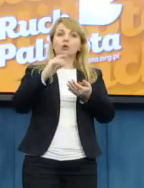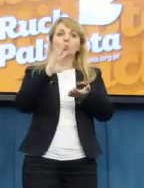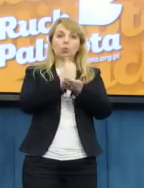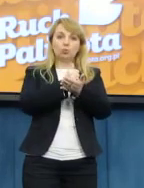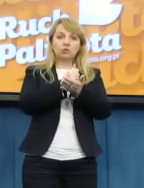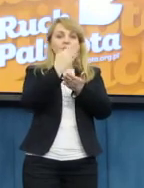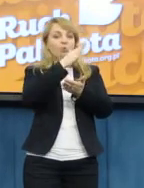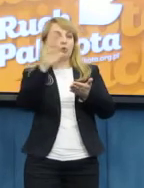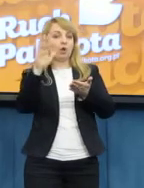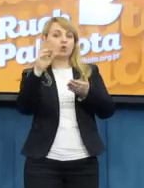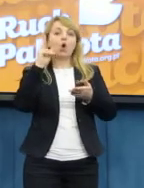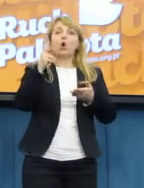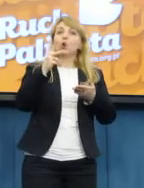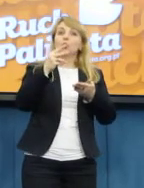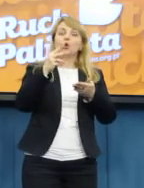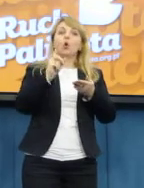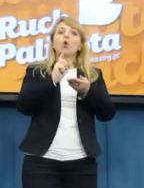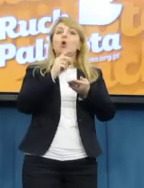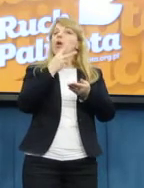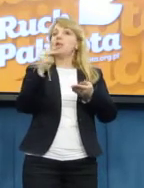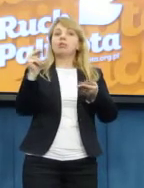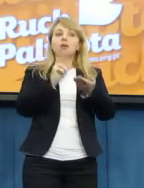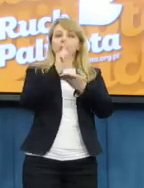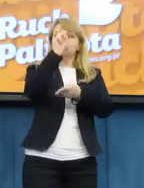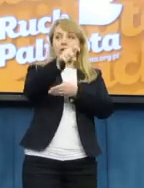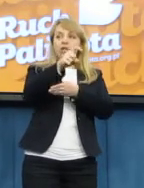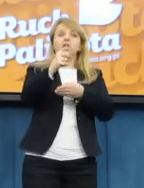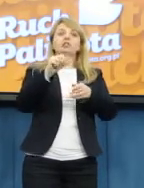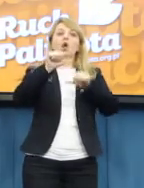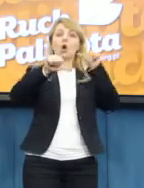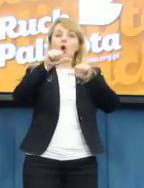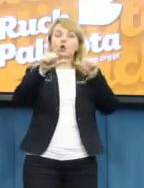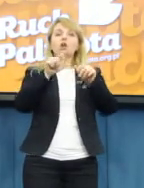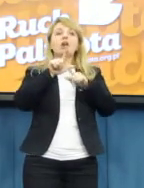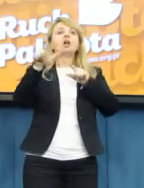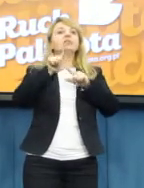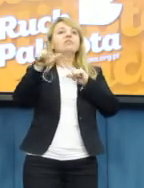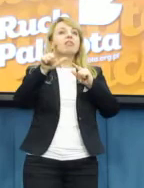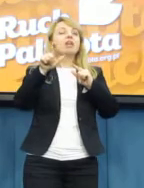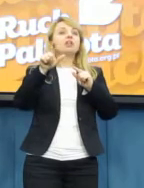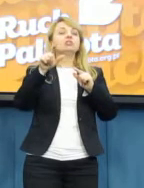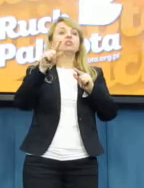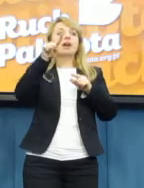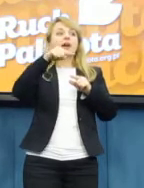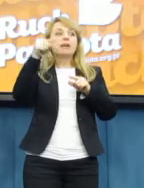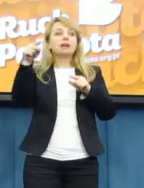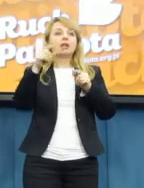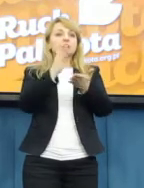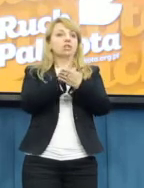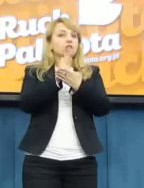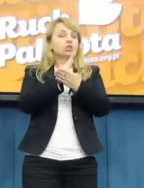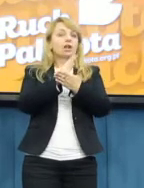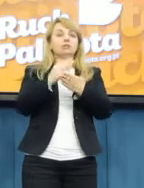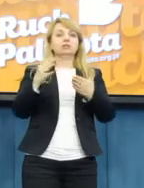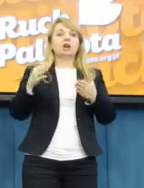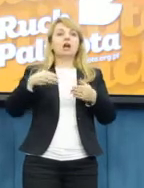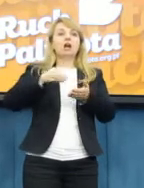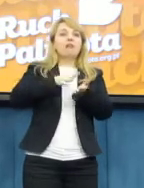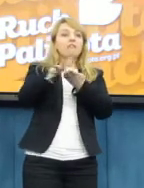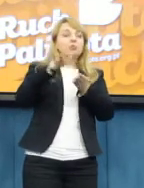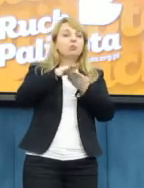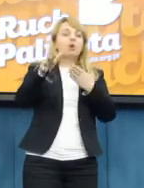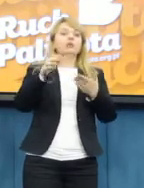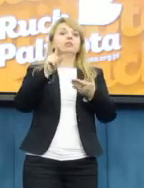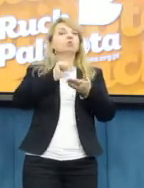przedsiębiorcy, którzy nie przekraczają rocznego obrotu w wysokości 12-krotności średniej pensji w przedsiębiorstwach, to jest w tym momencie około